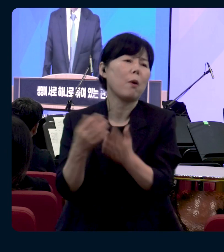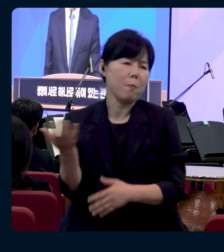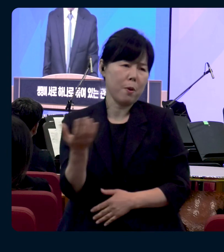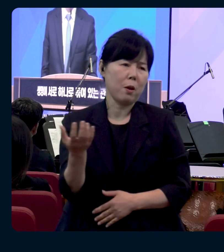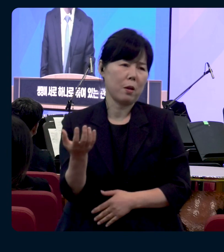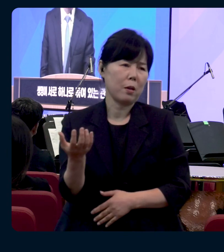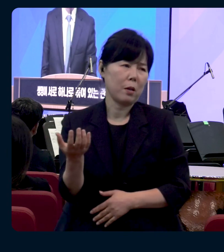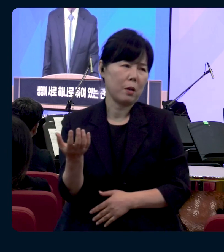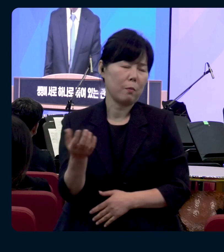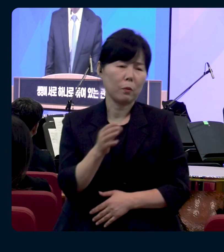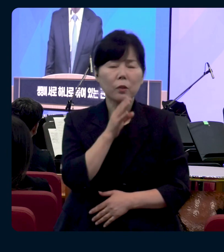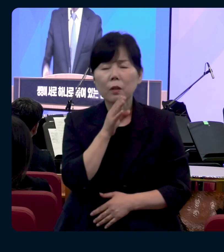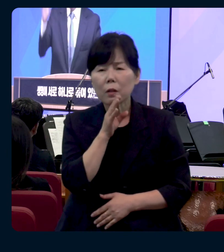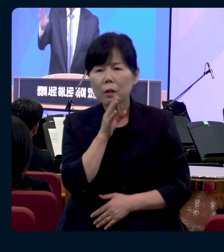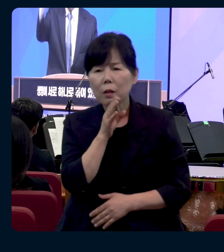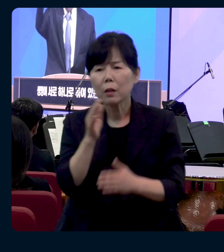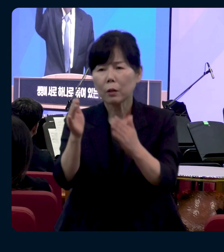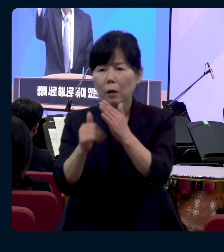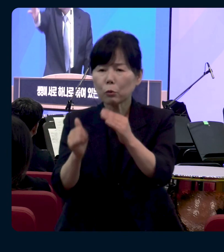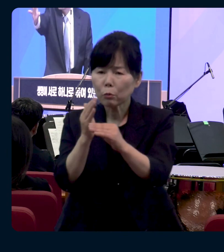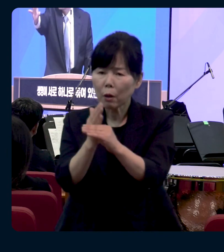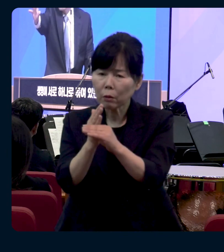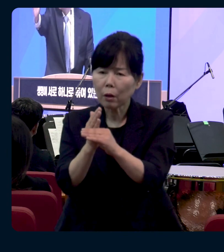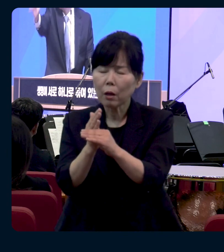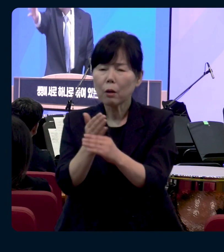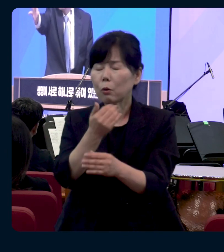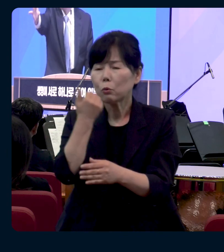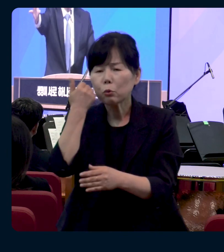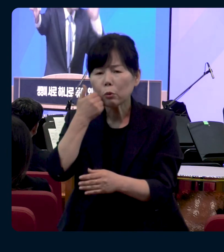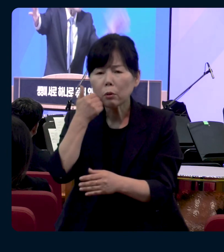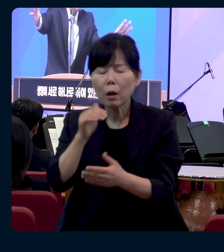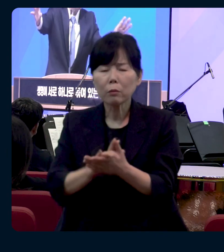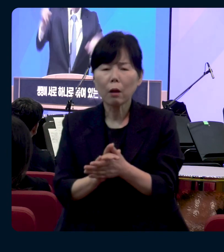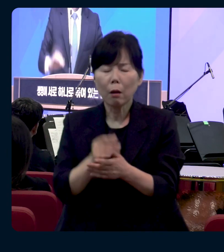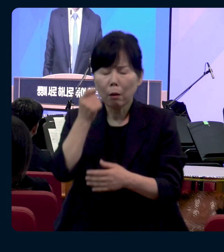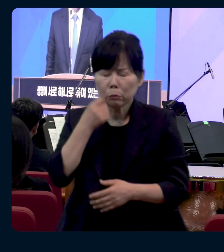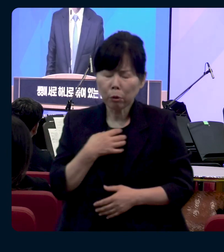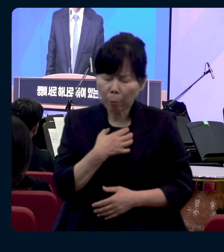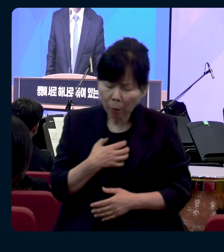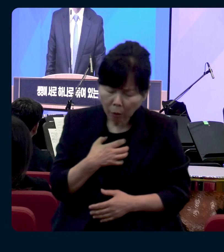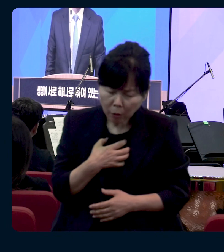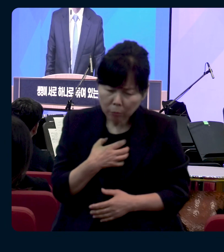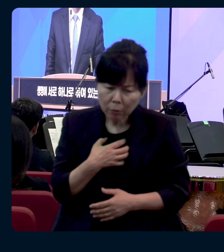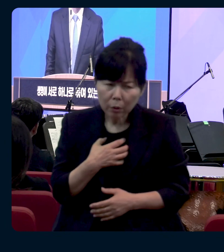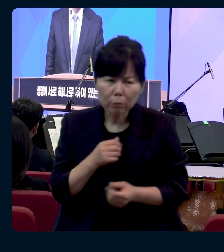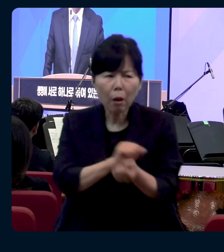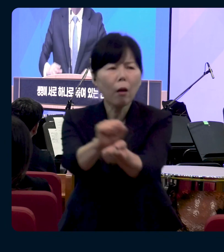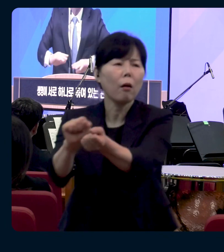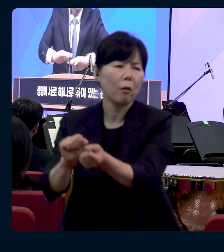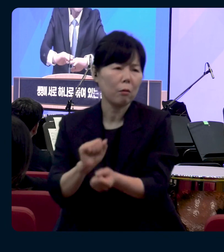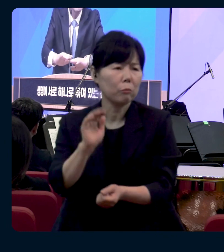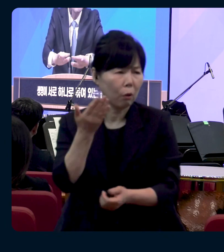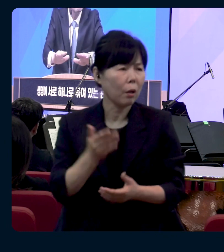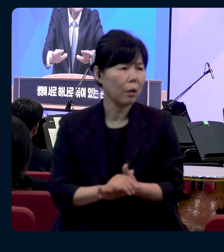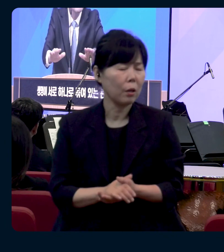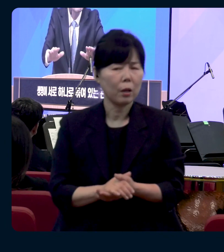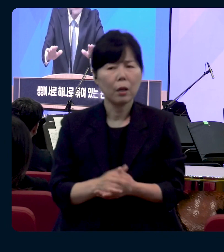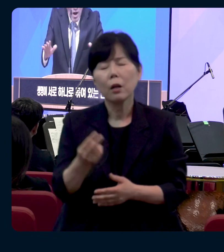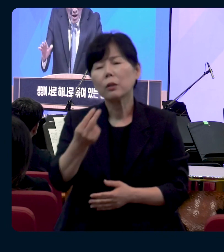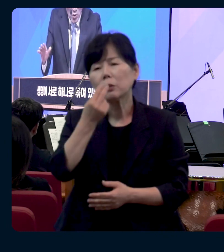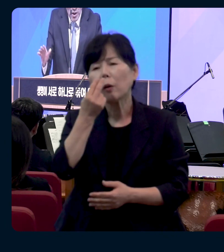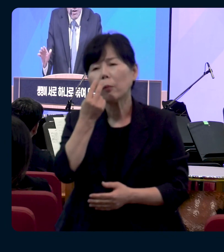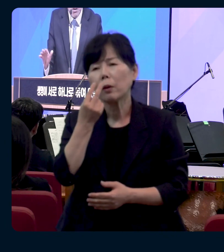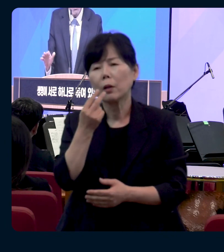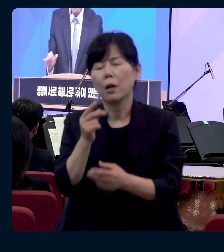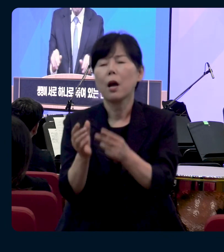겁니다. 가족 중에 한 사람이 정말 비참하면 다 비참한 거예요. 생명이 하나로 묶여 있는 것,